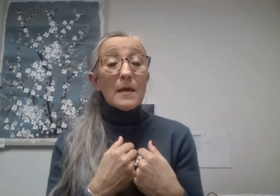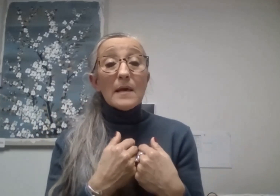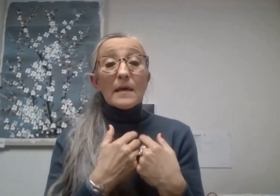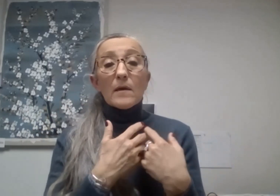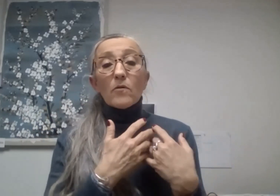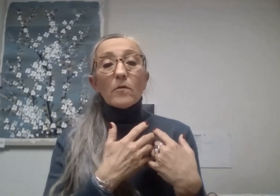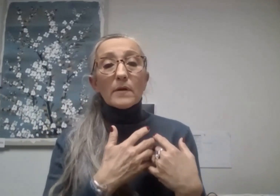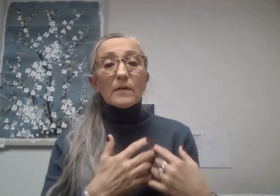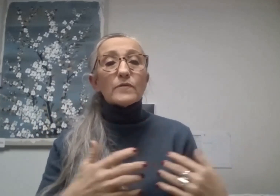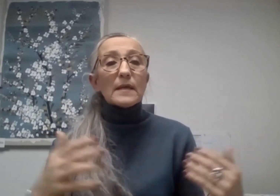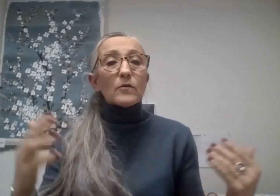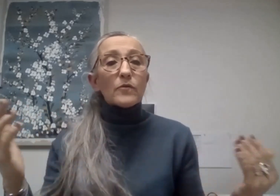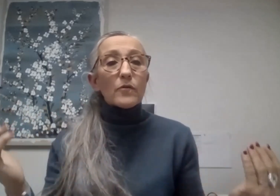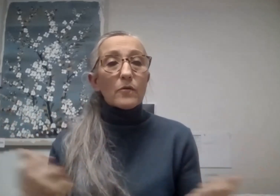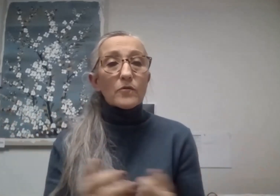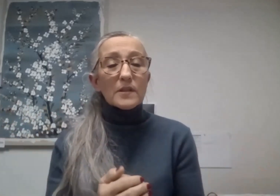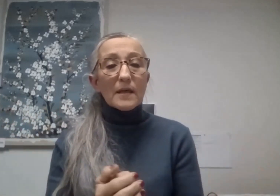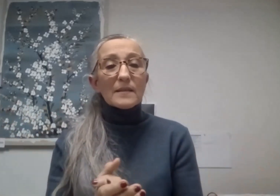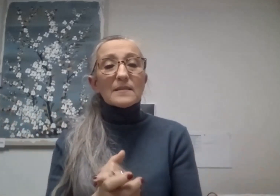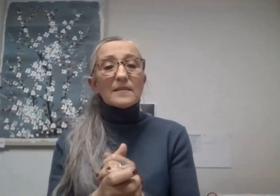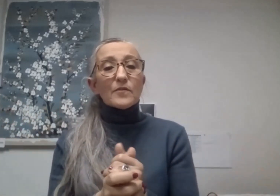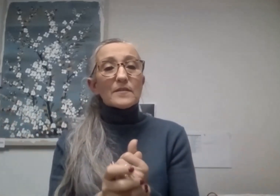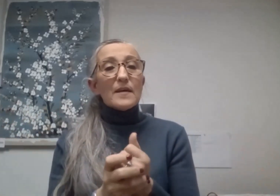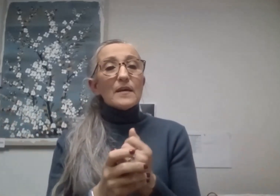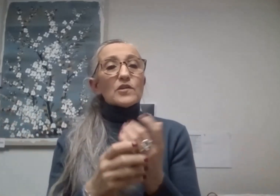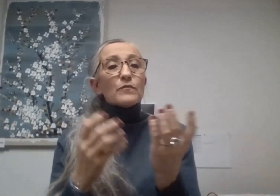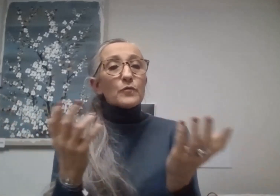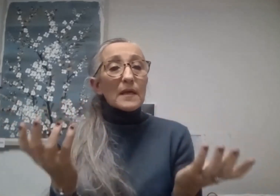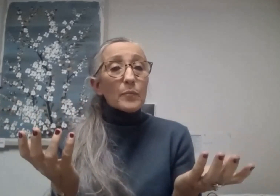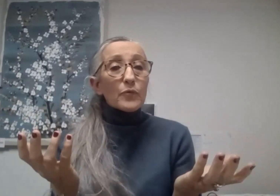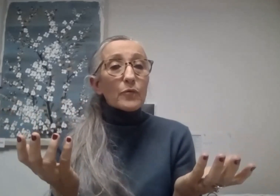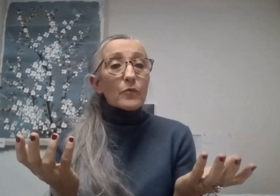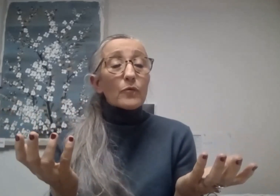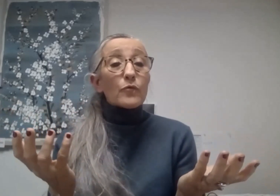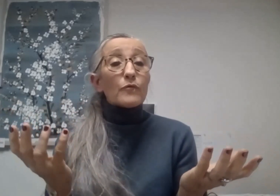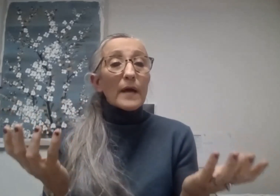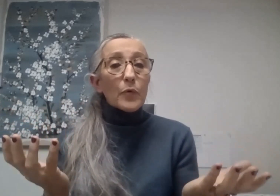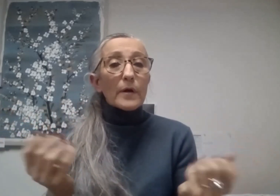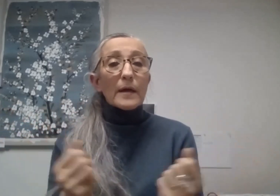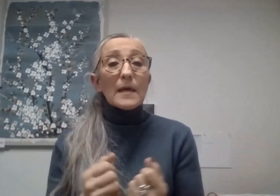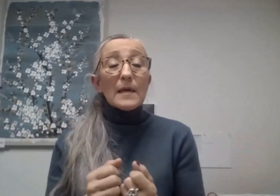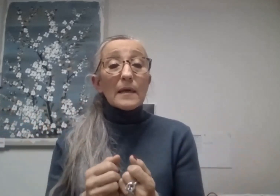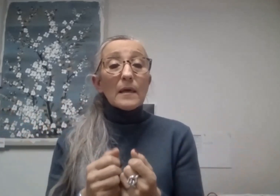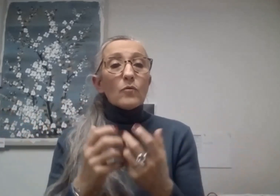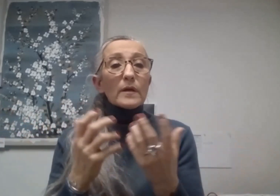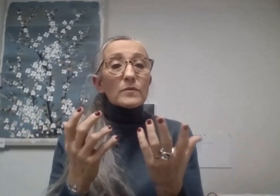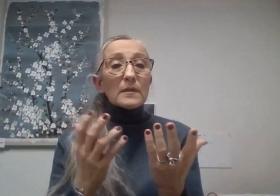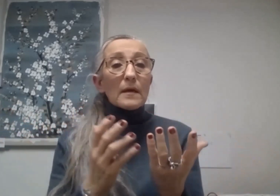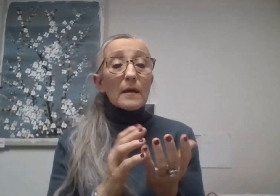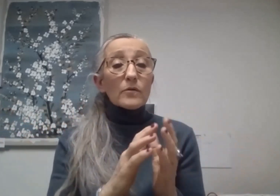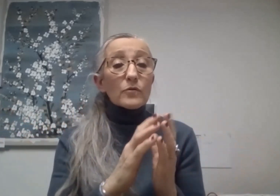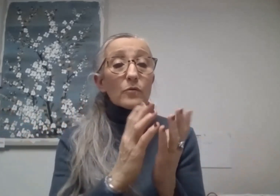ma langue. Et en quelques 50 ans, je dirais, d'existence, j'ai vu très peu de vrais progrès. Et